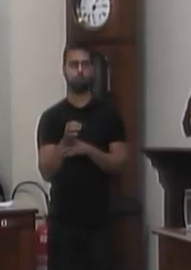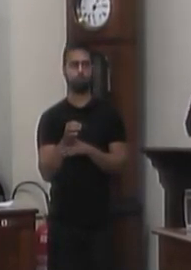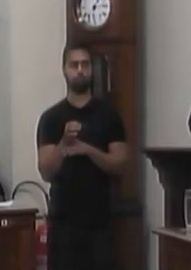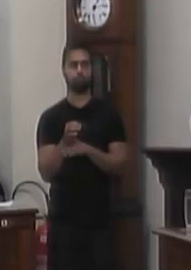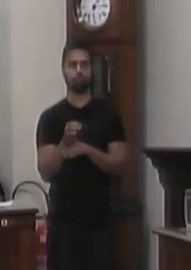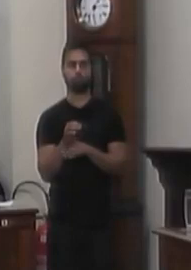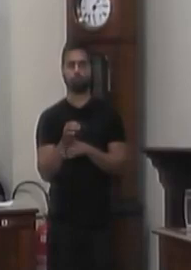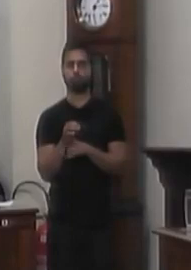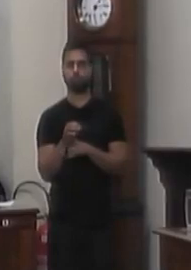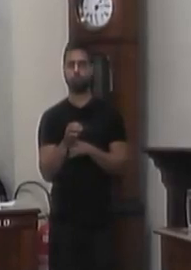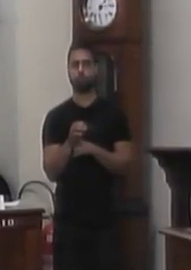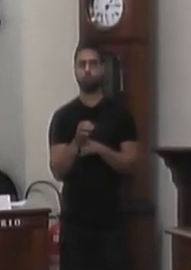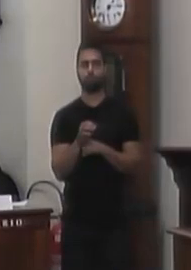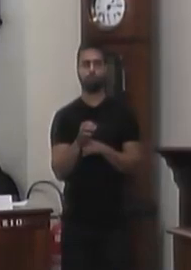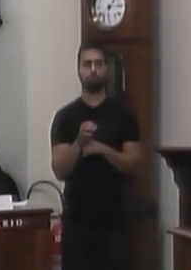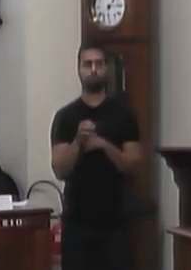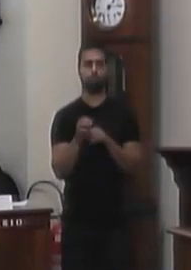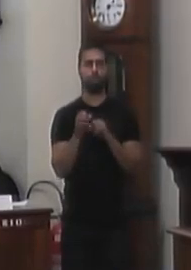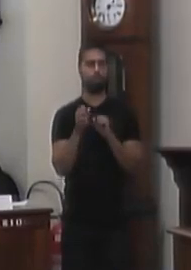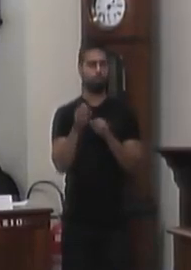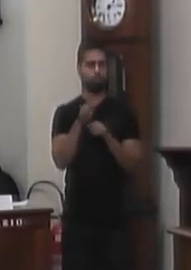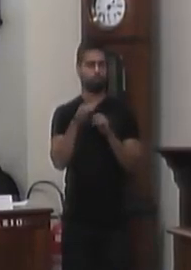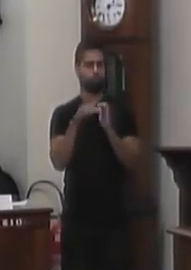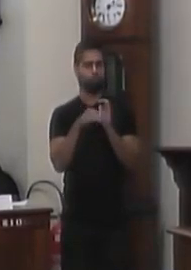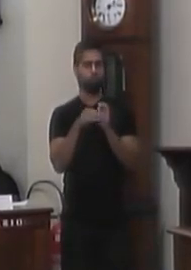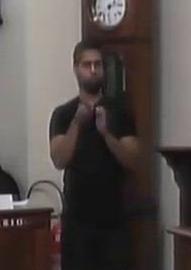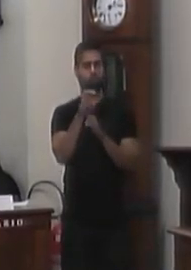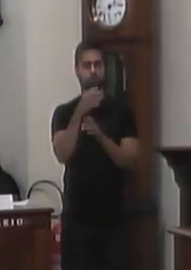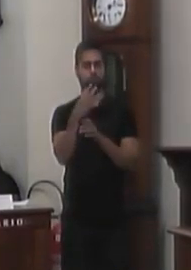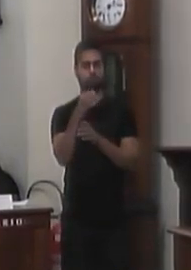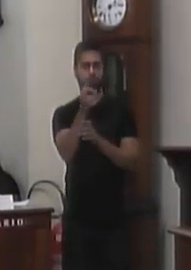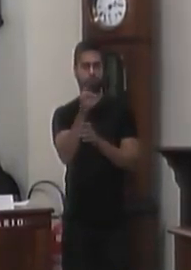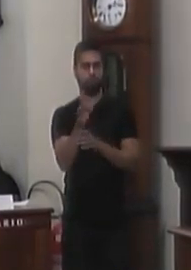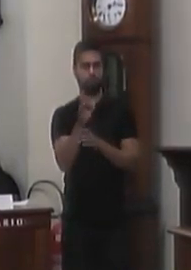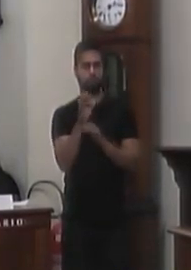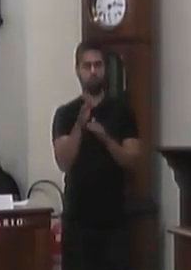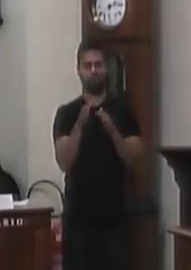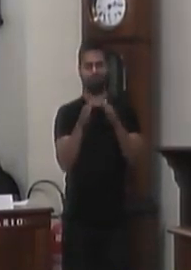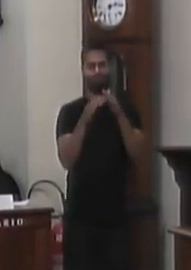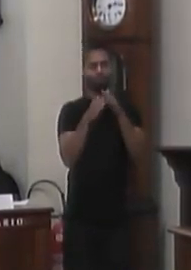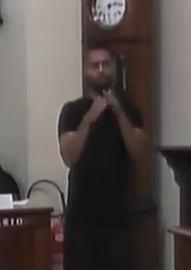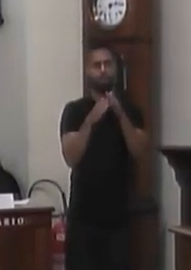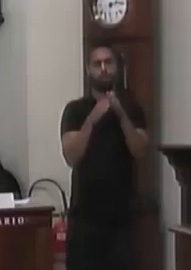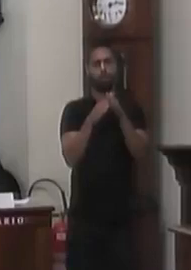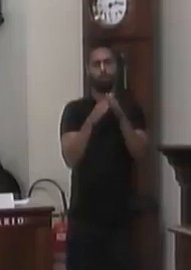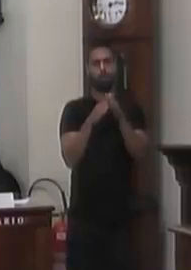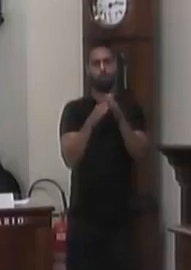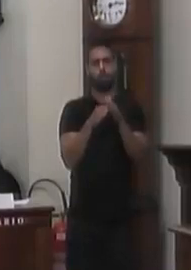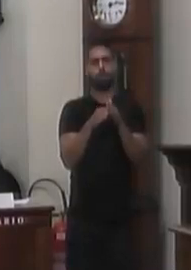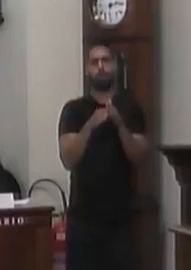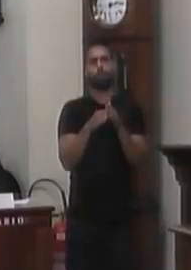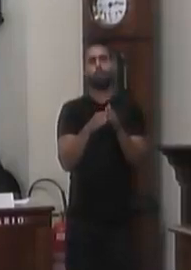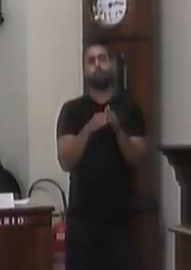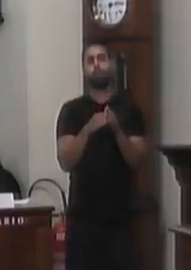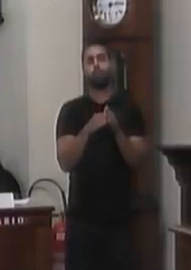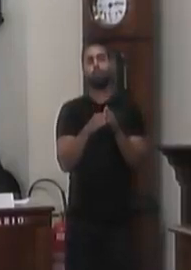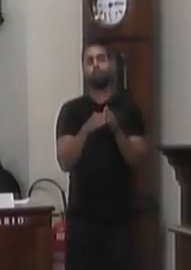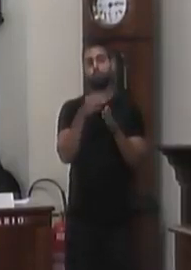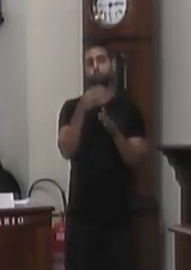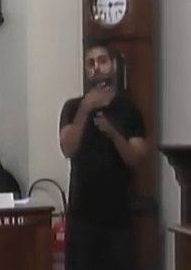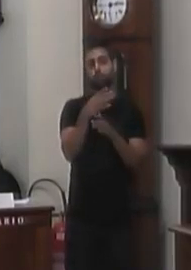Não, na verdade 54%, né, no total, né? Mas o limite nosso de prudencial é